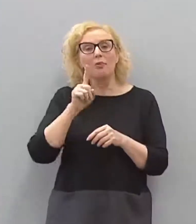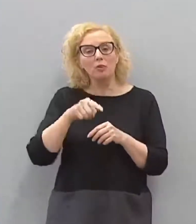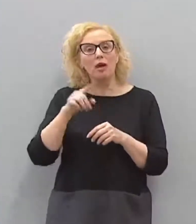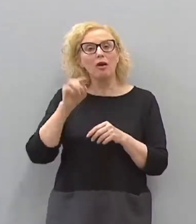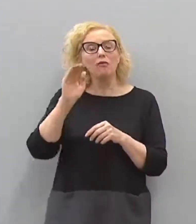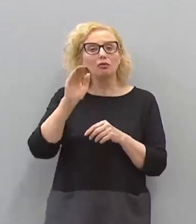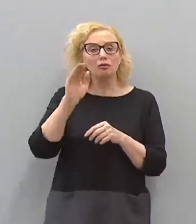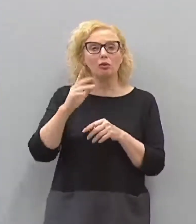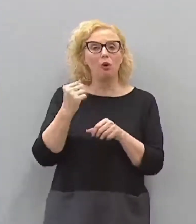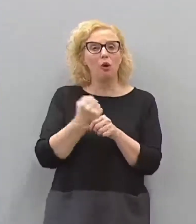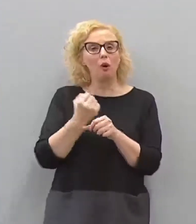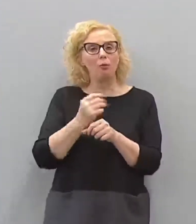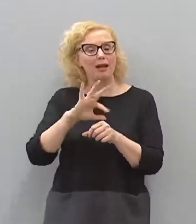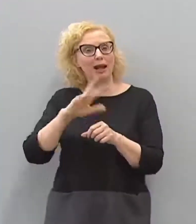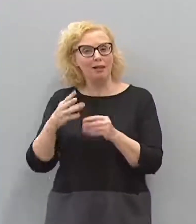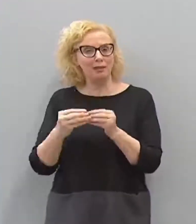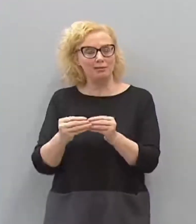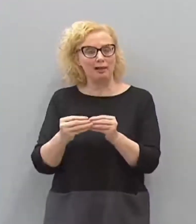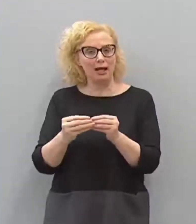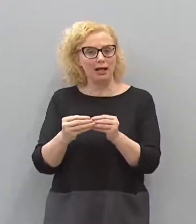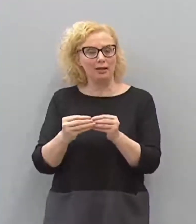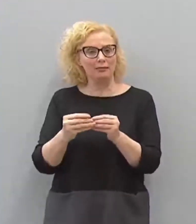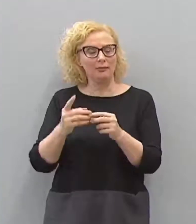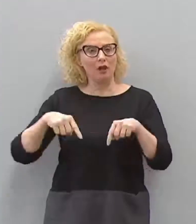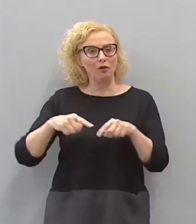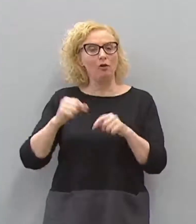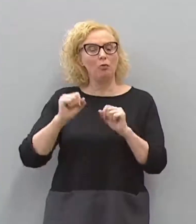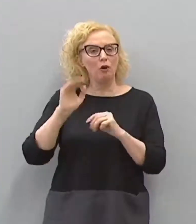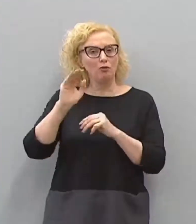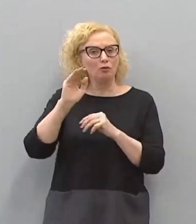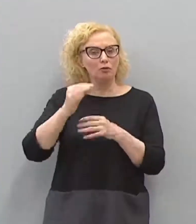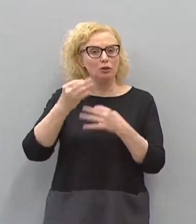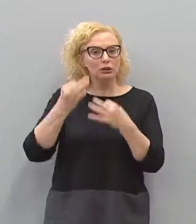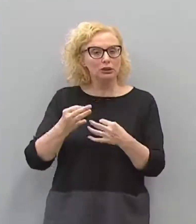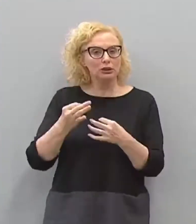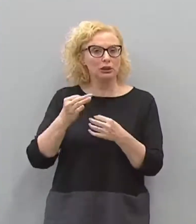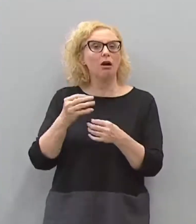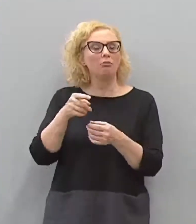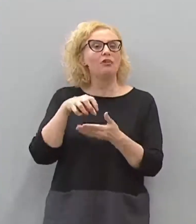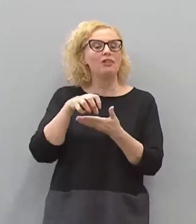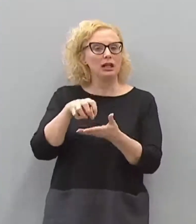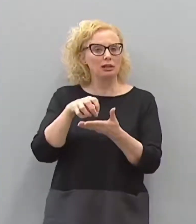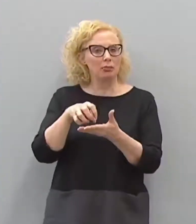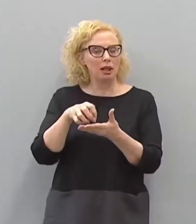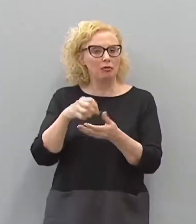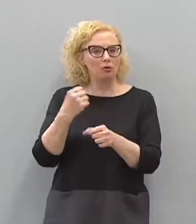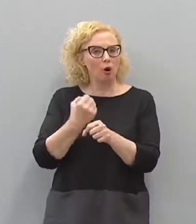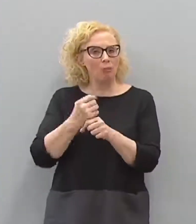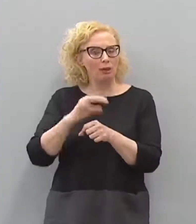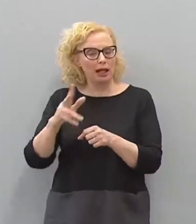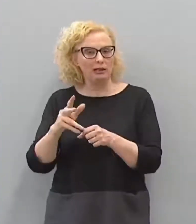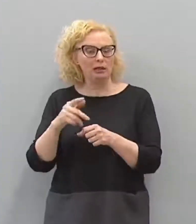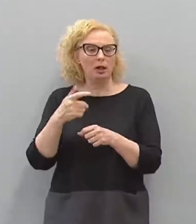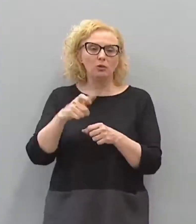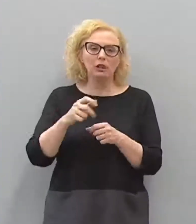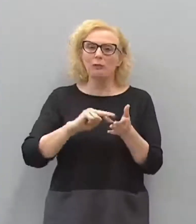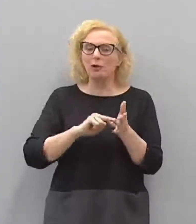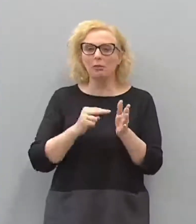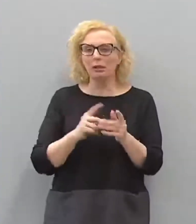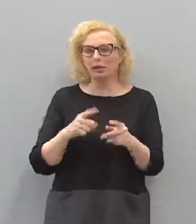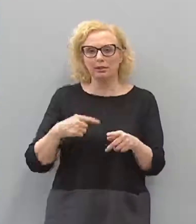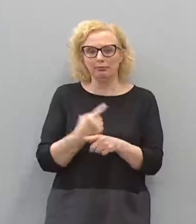decideremo di di finanziare con le leggi a venire perché la problematica è sempre quella